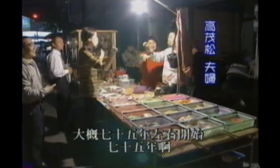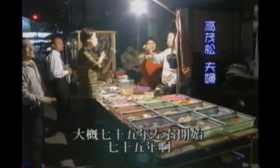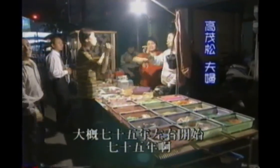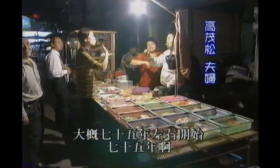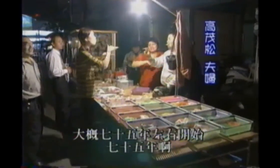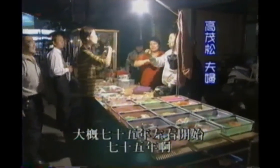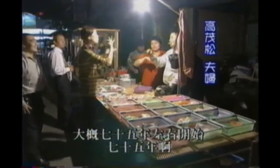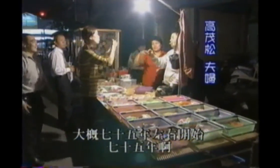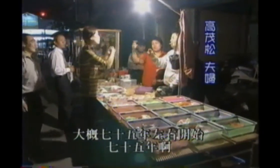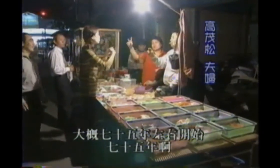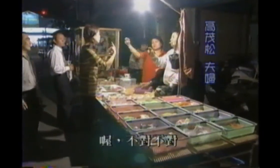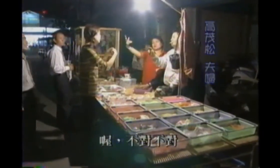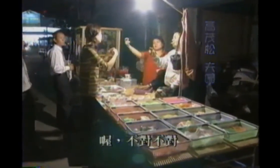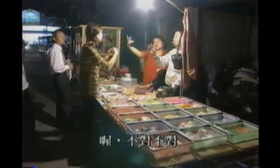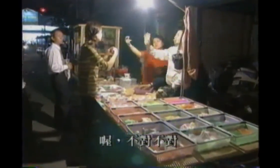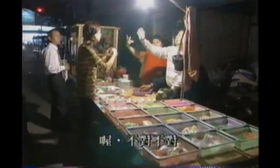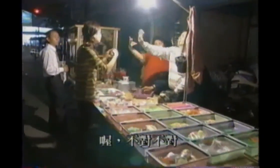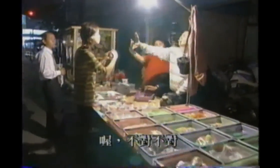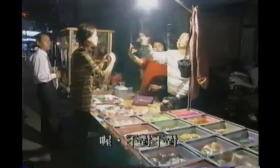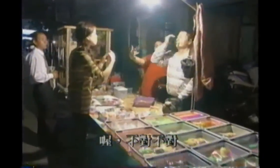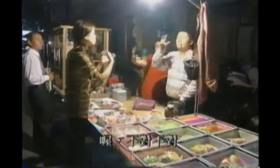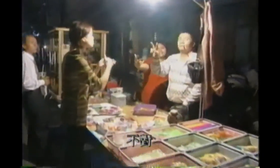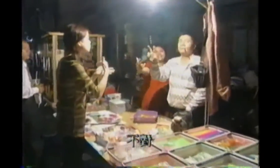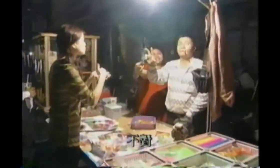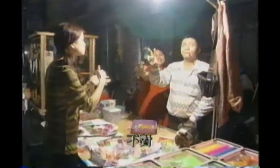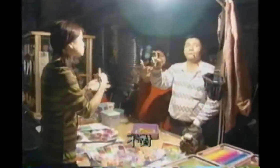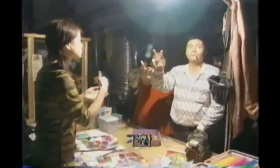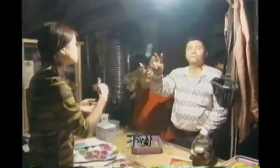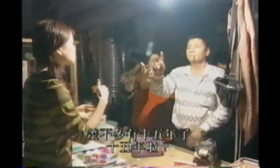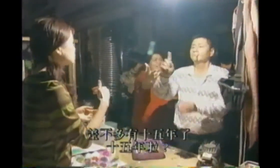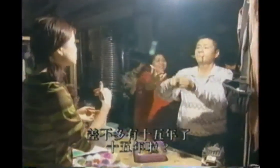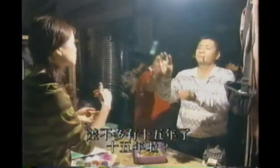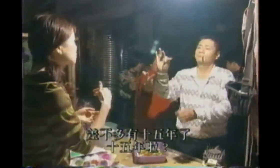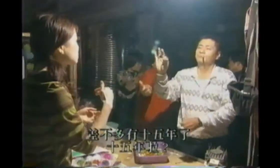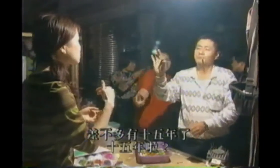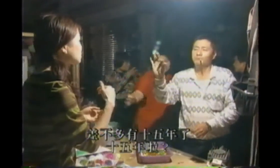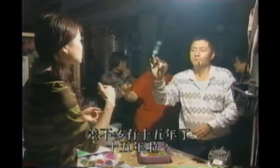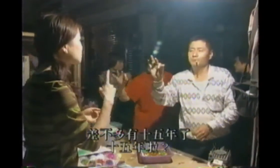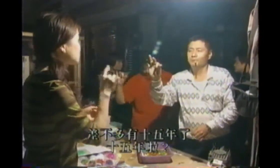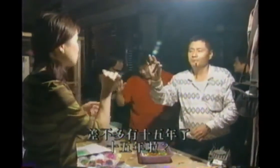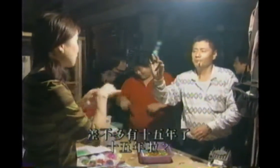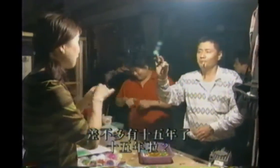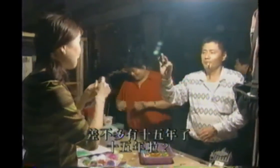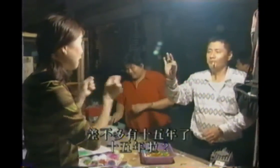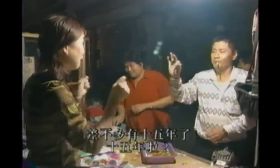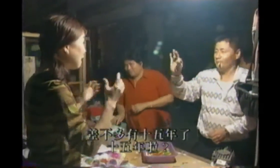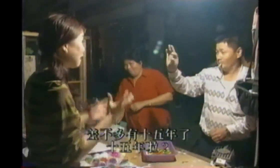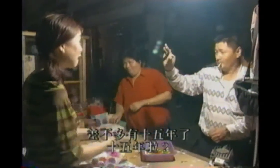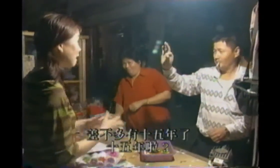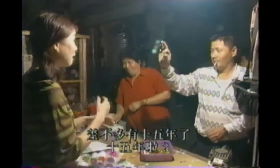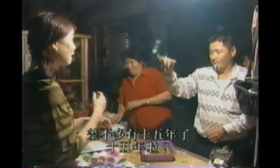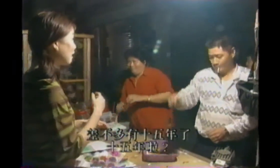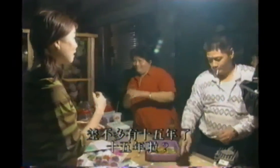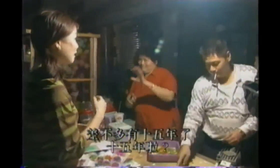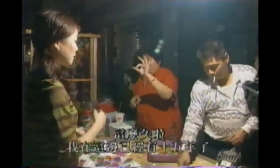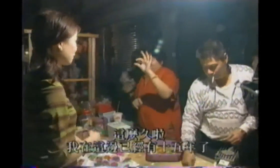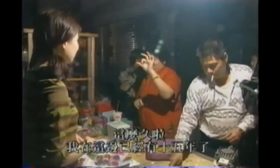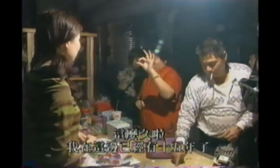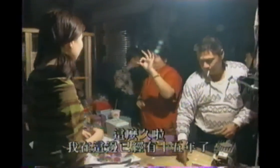75年， 75年 左右开始。啊，不对不对不对，差不多有有15年了。 15年啦？ 哦，我在这边已经